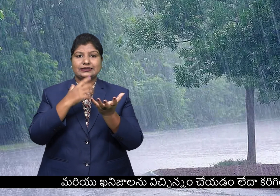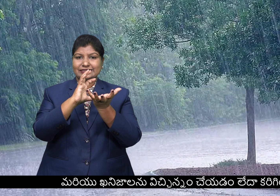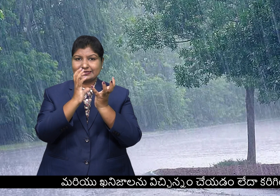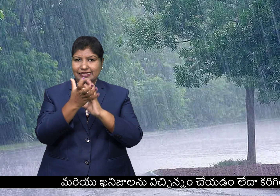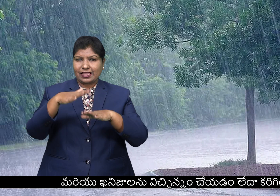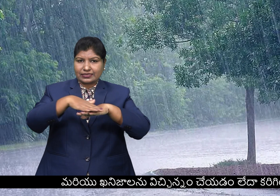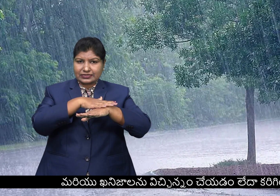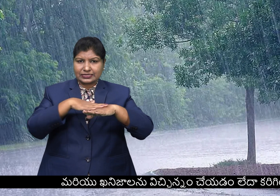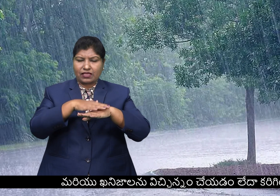లేదా కరిగించడం.